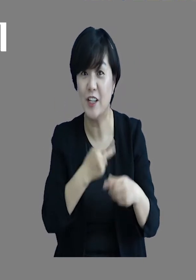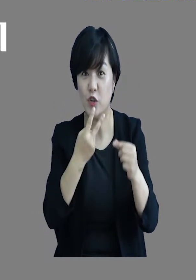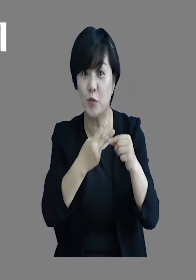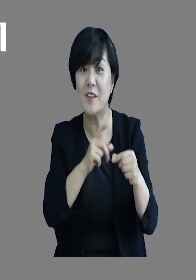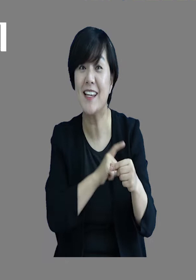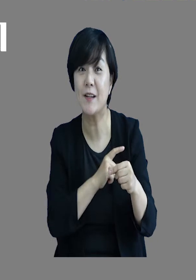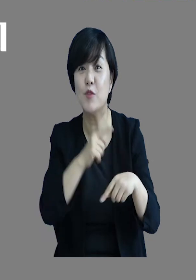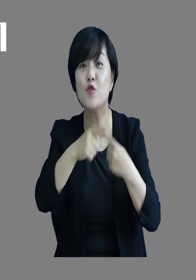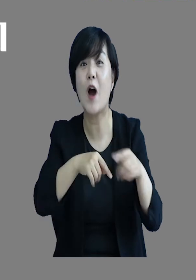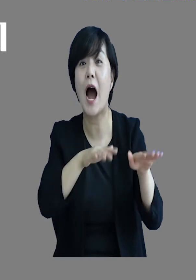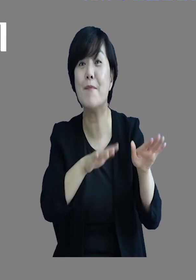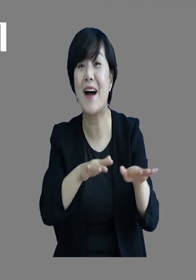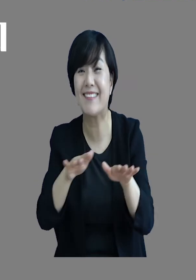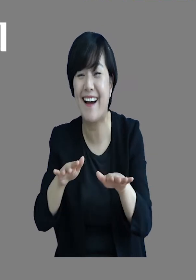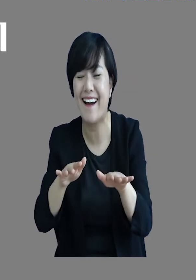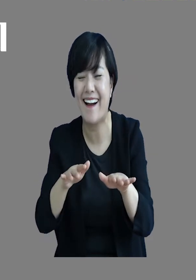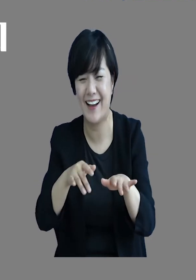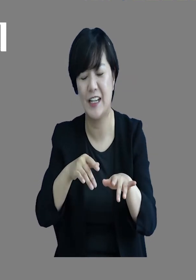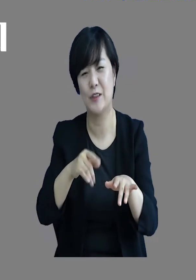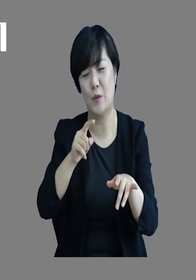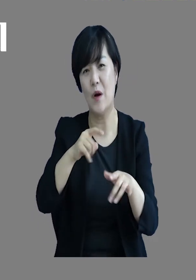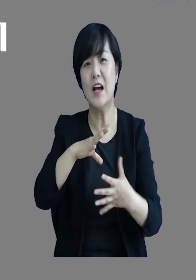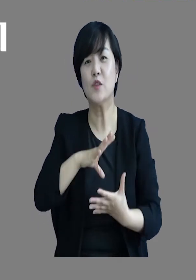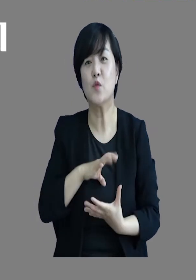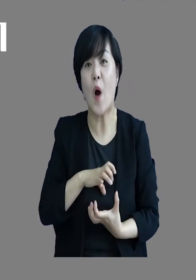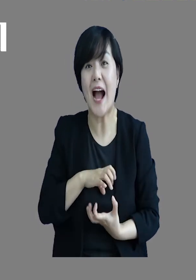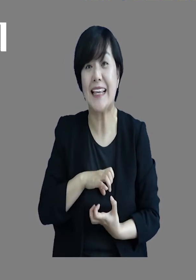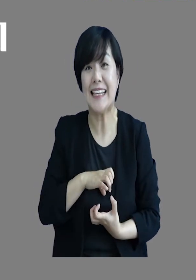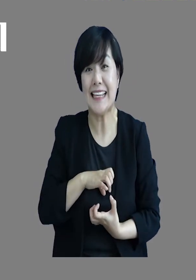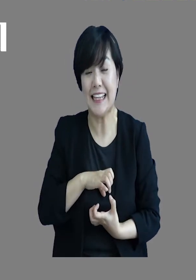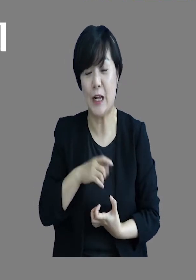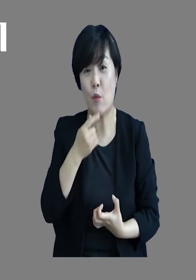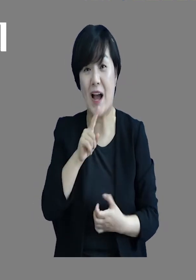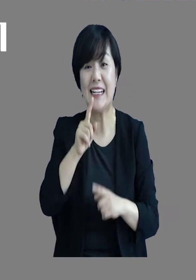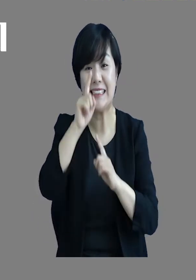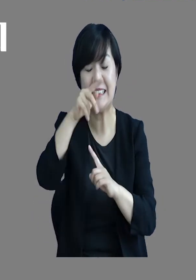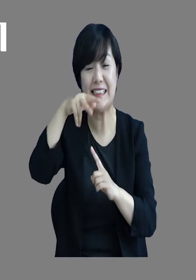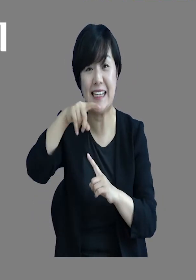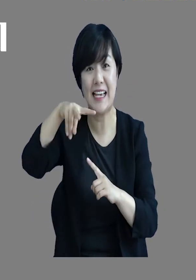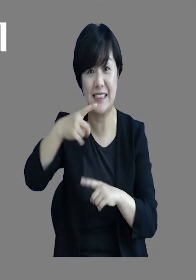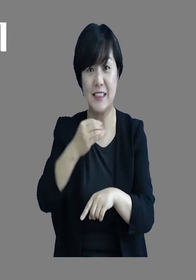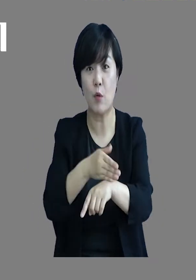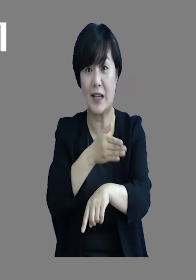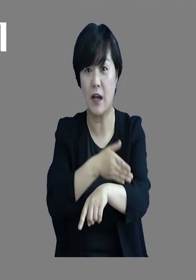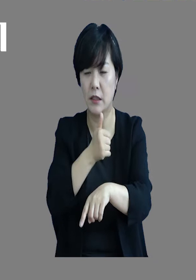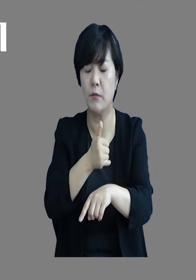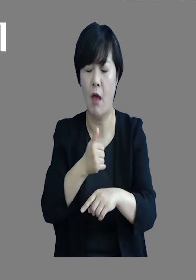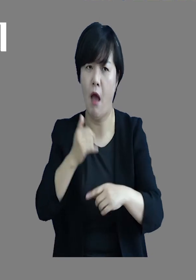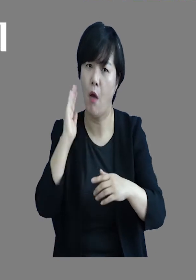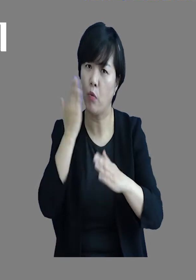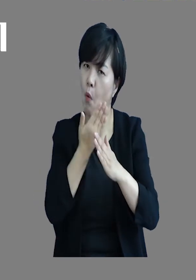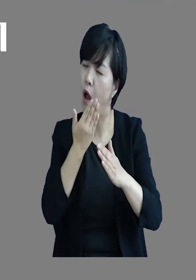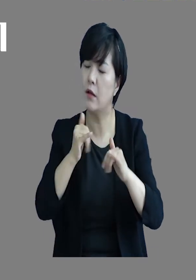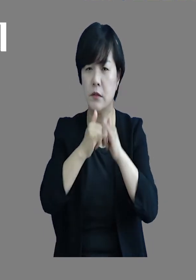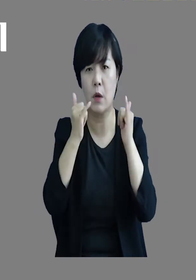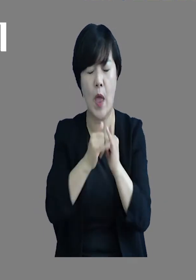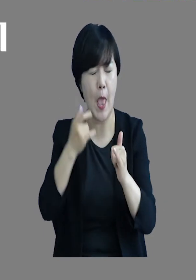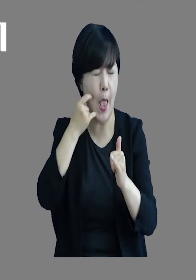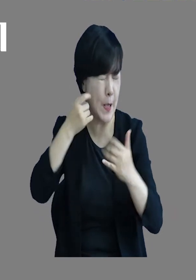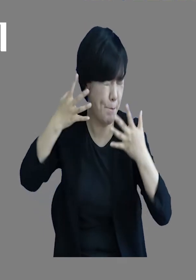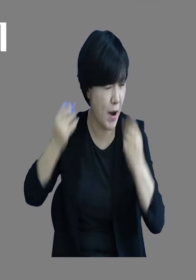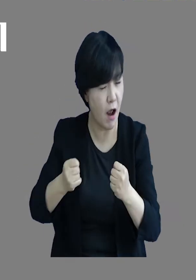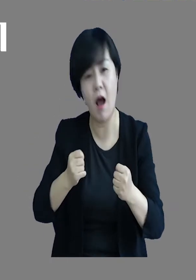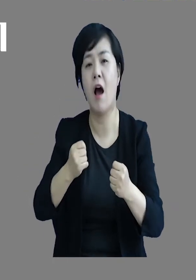수아바다입니다. 그중에서도 소화기내과 이재승 과장님은 농인 환자들 사이에서 인기가 제일 많아요.